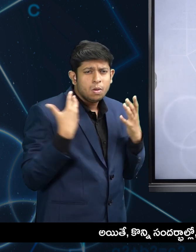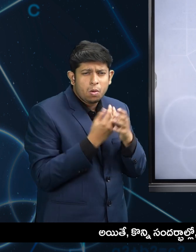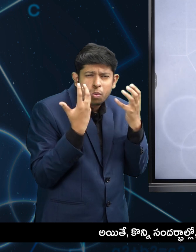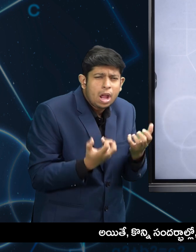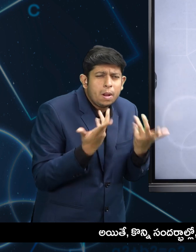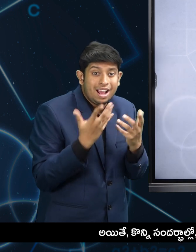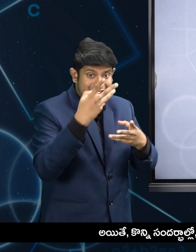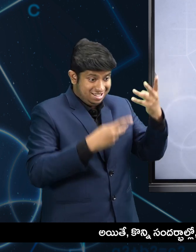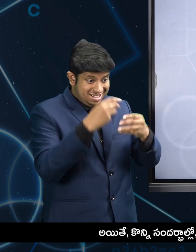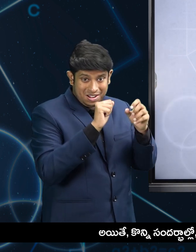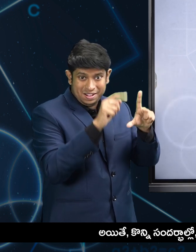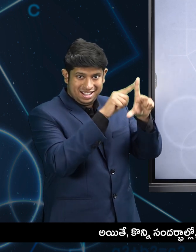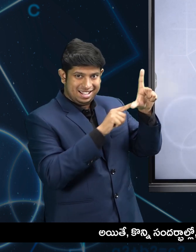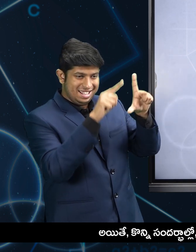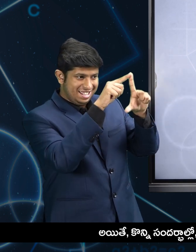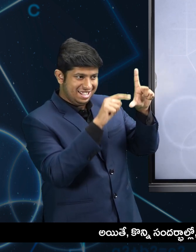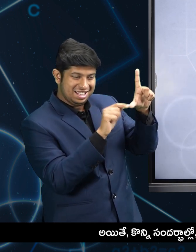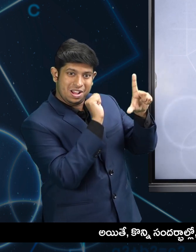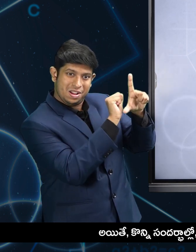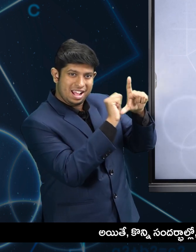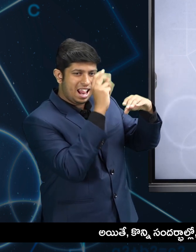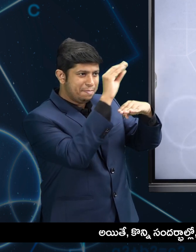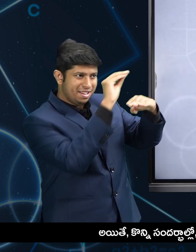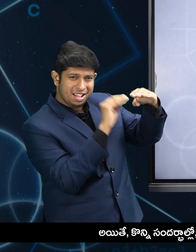ఇతర తీవ్రమైన కోణాల త్రికోణమితి నిష్పత్తులను లెక్కించాలి.